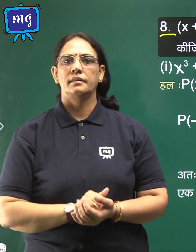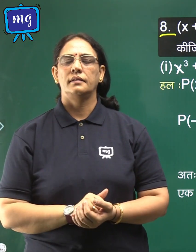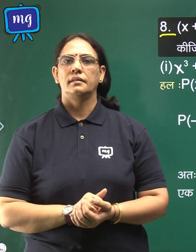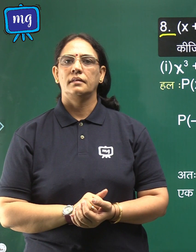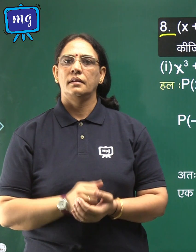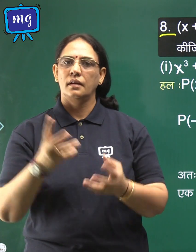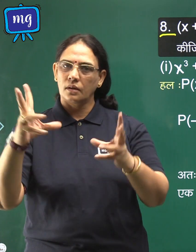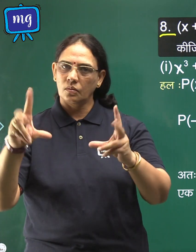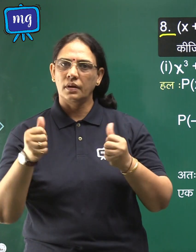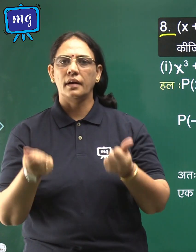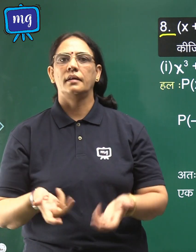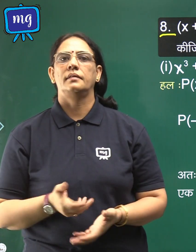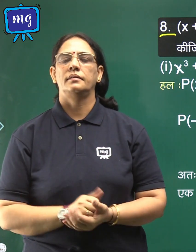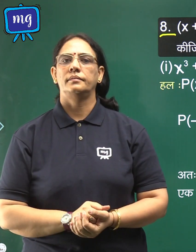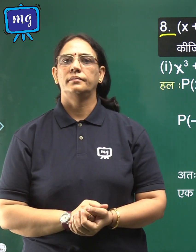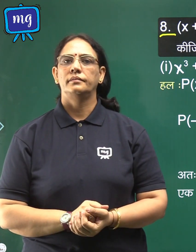ज्ञात कीजिए।